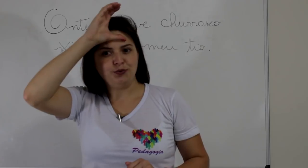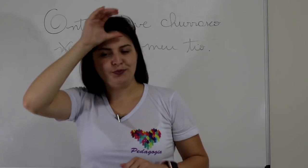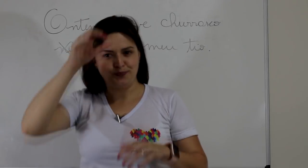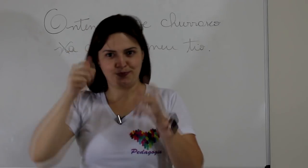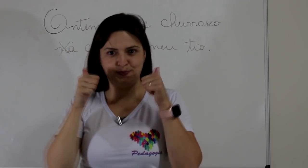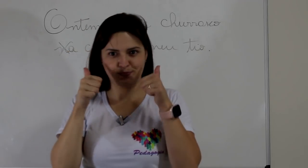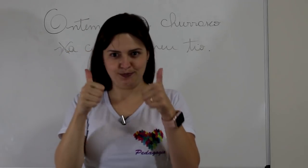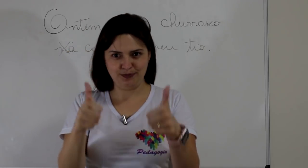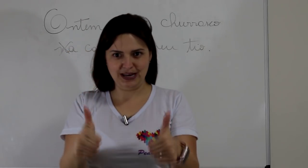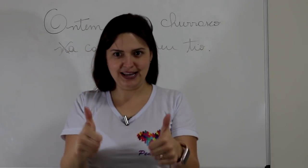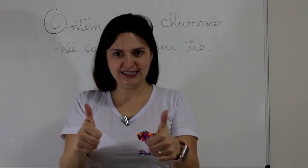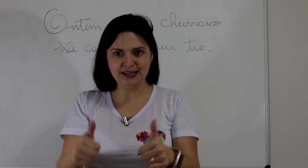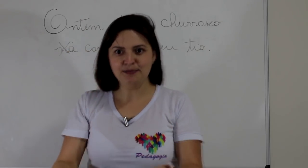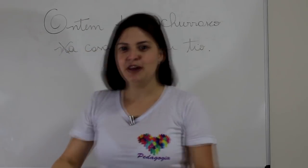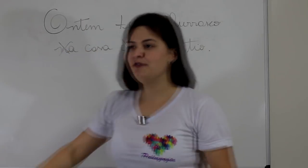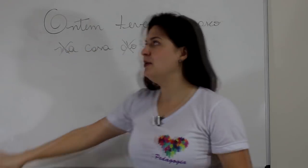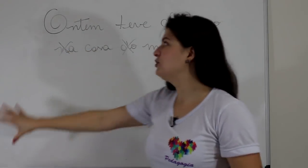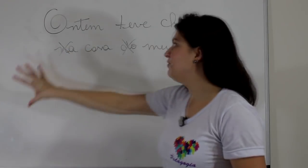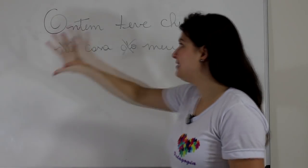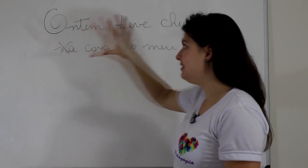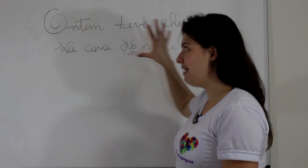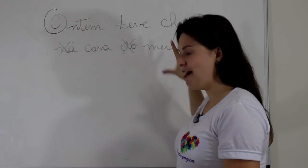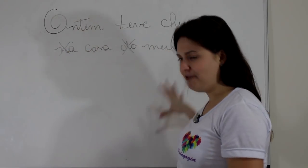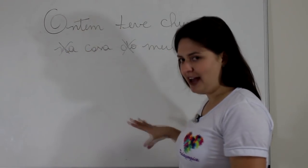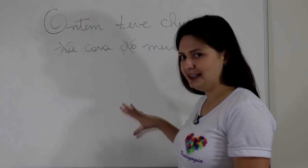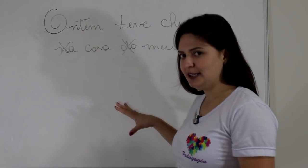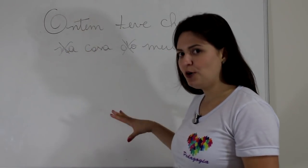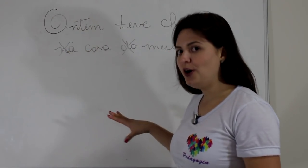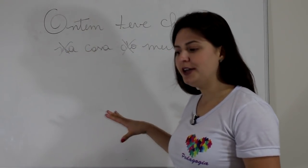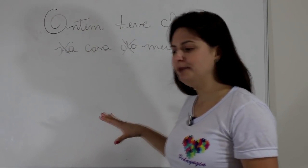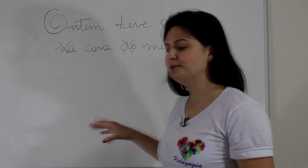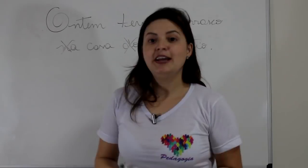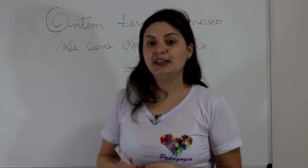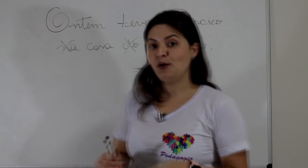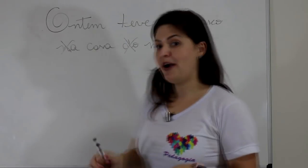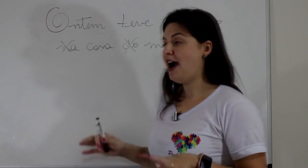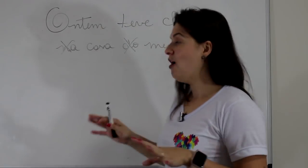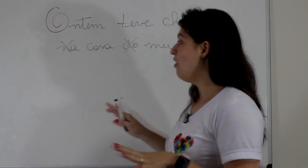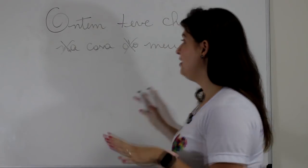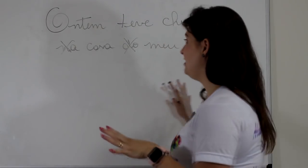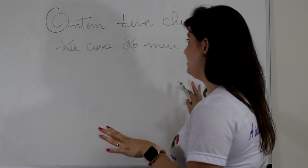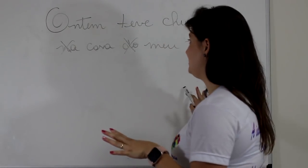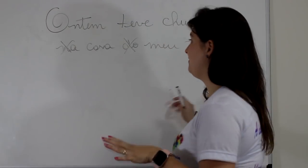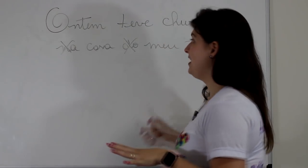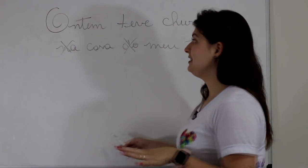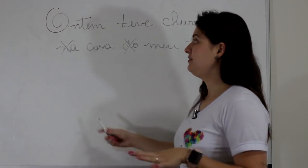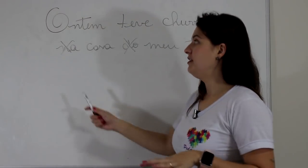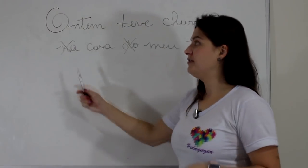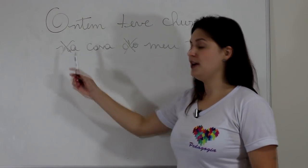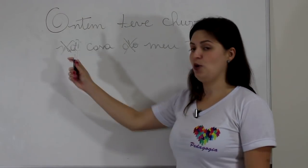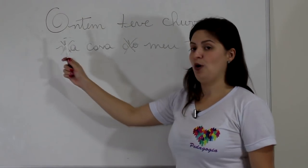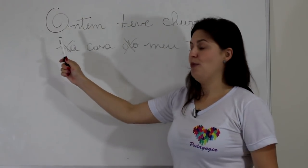Tio. Beleza? Vamos fazer a frase agora? Então, a ordem dessa frase vai ficar como,